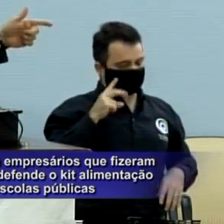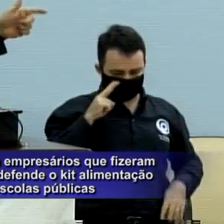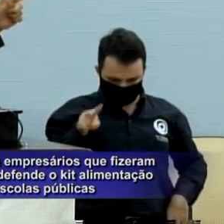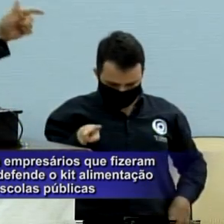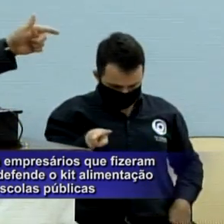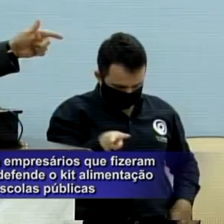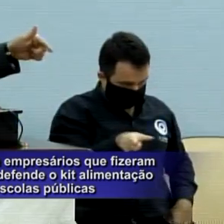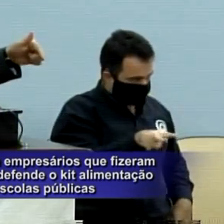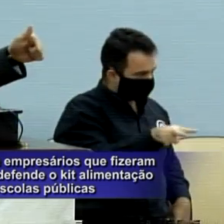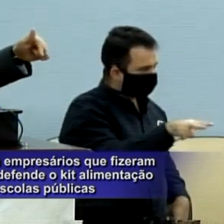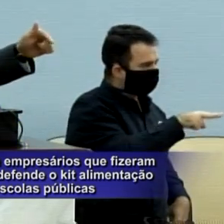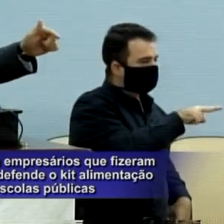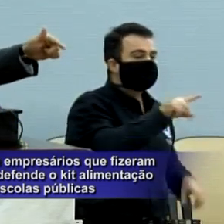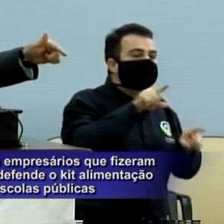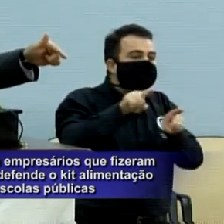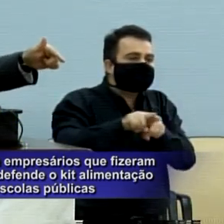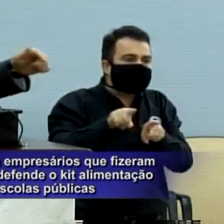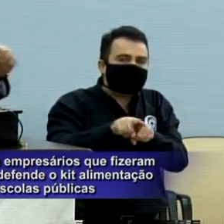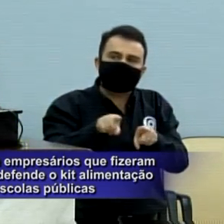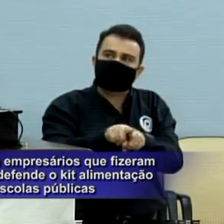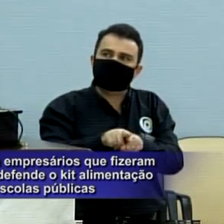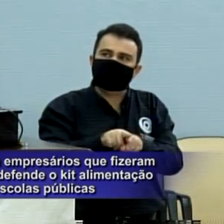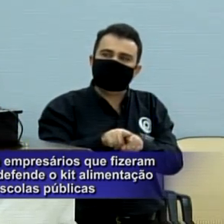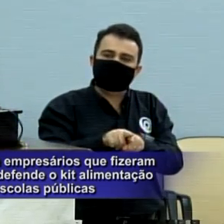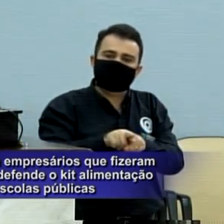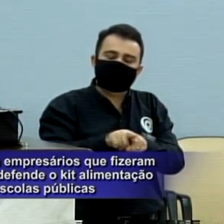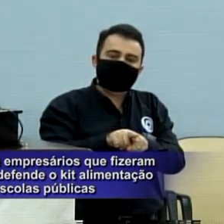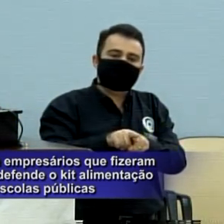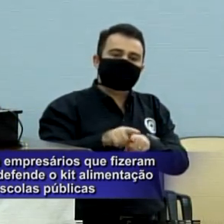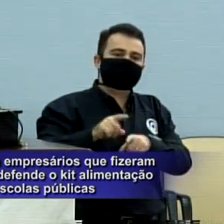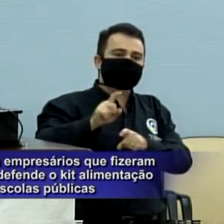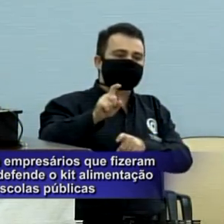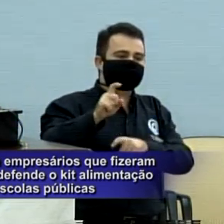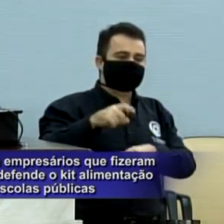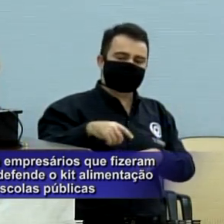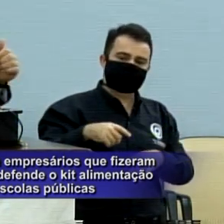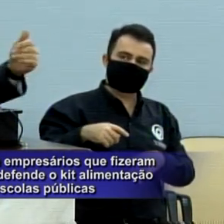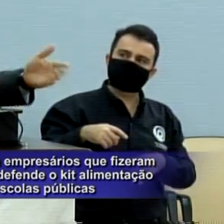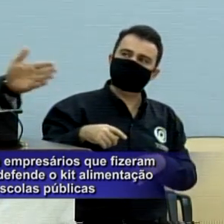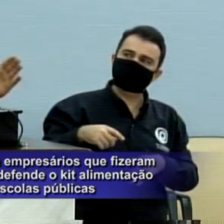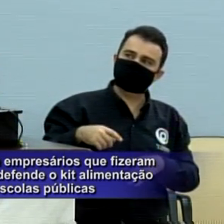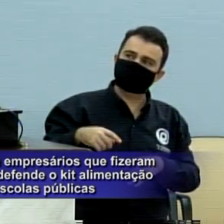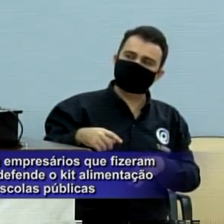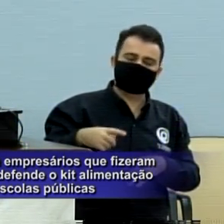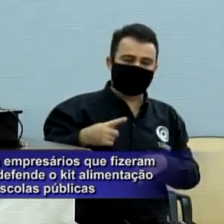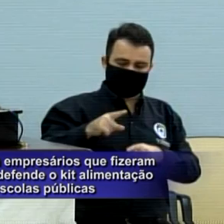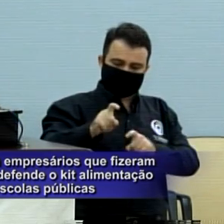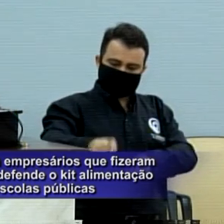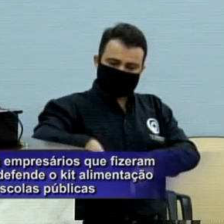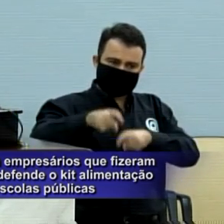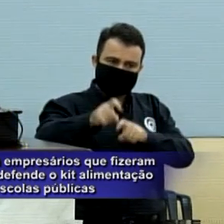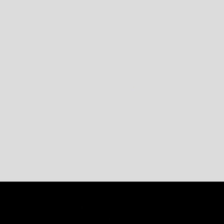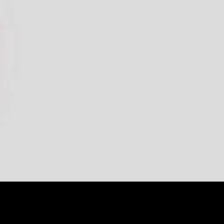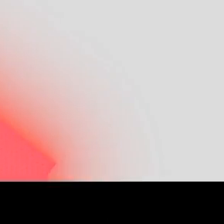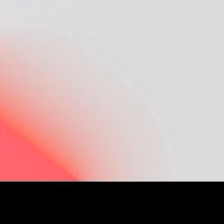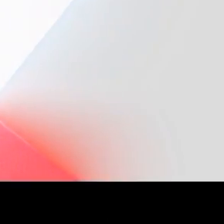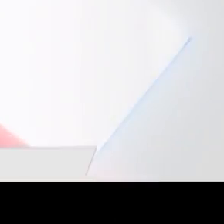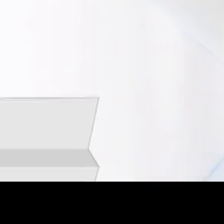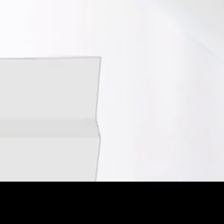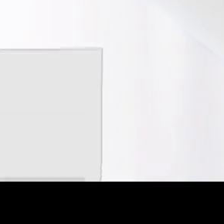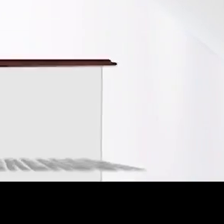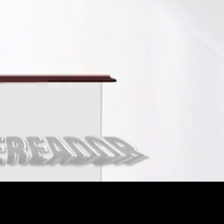tinham produtores que estavam trocando o alimento porque os próprios gestores haviam reclamado da qualidade do produto.